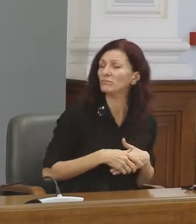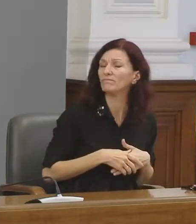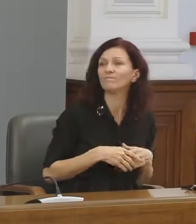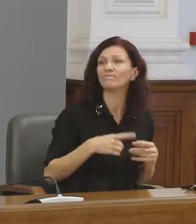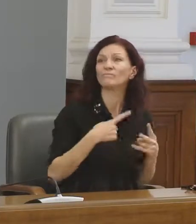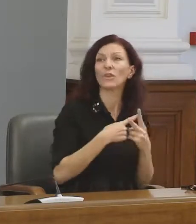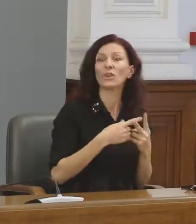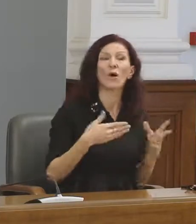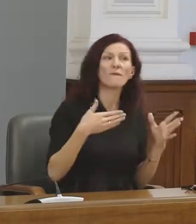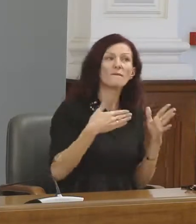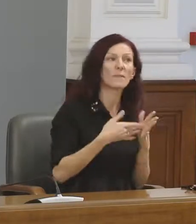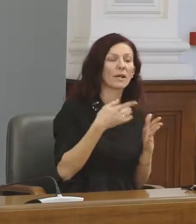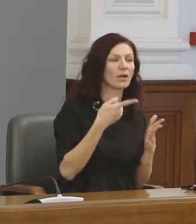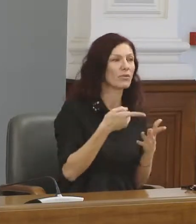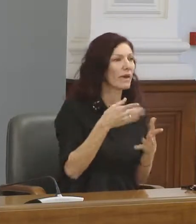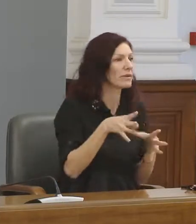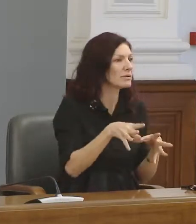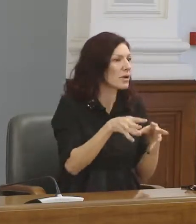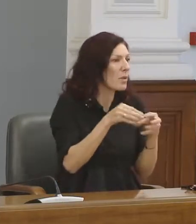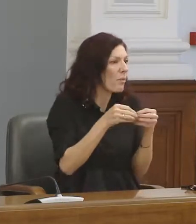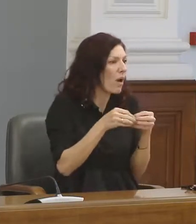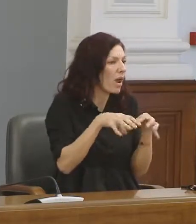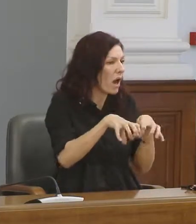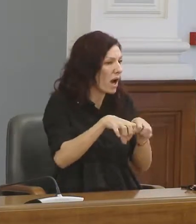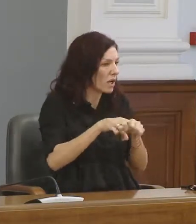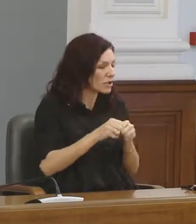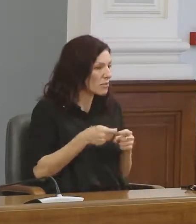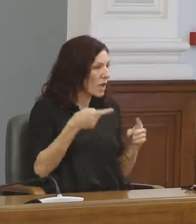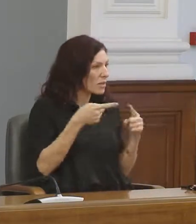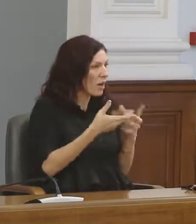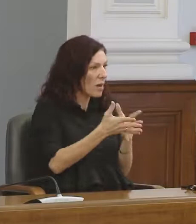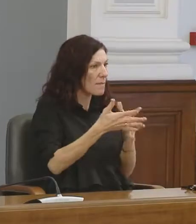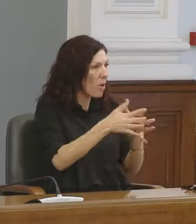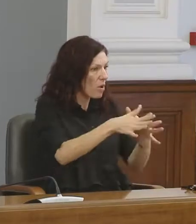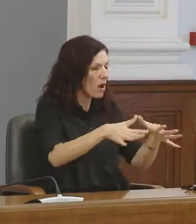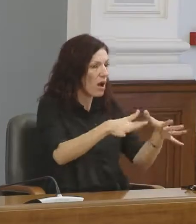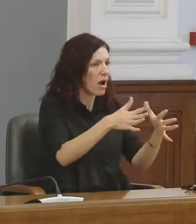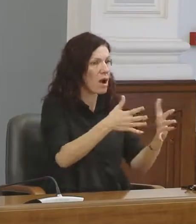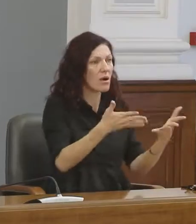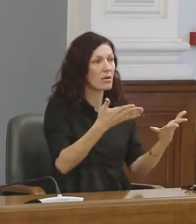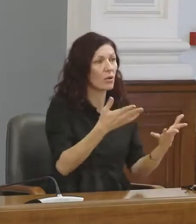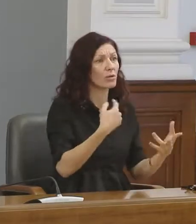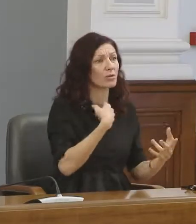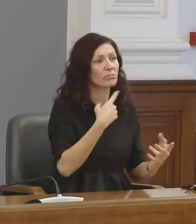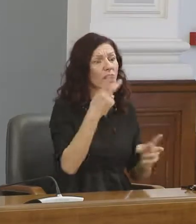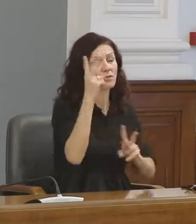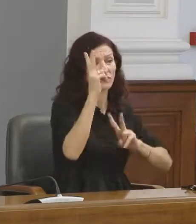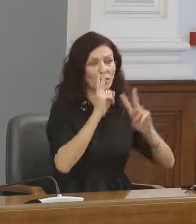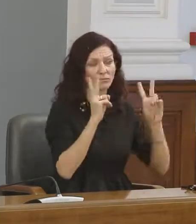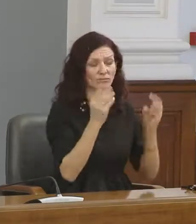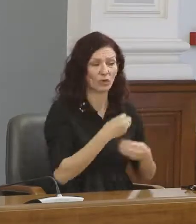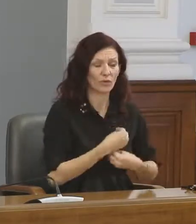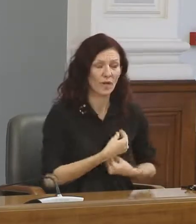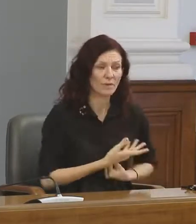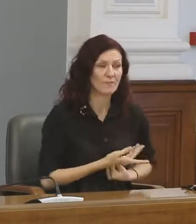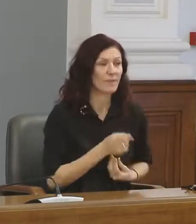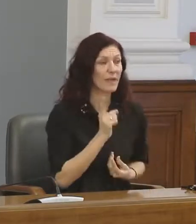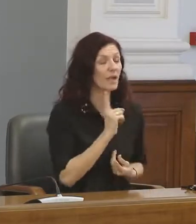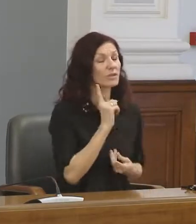Но все пак ти си поел ангажимент към хората, от които са ти гласували доверие, така че